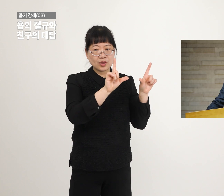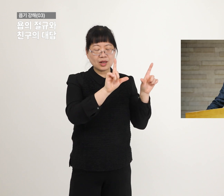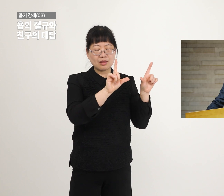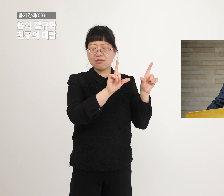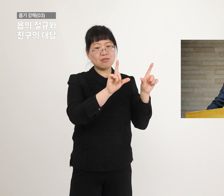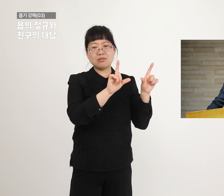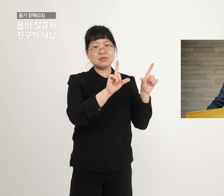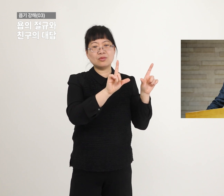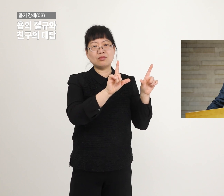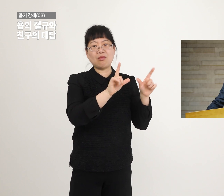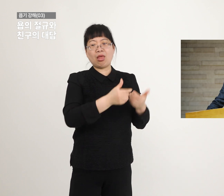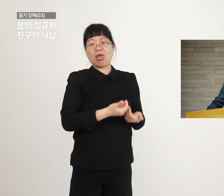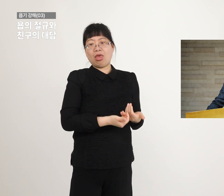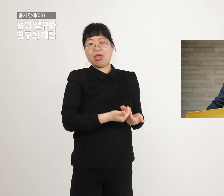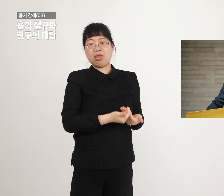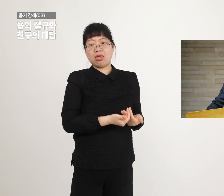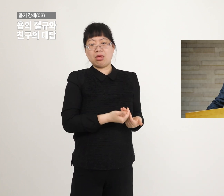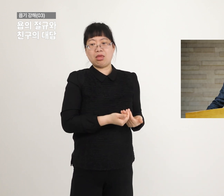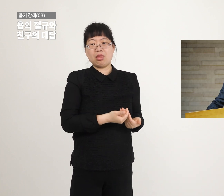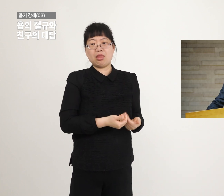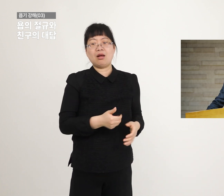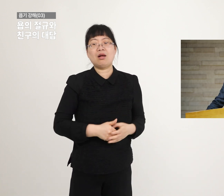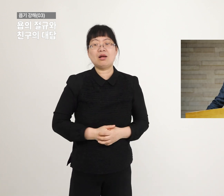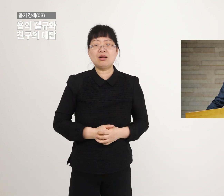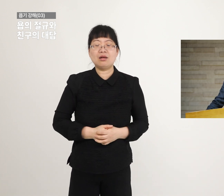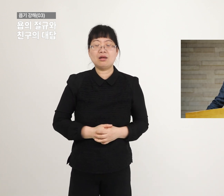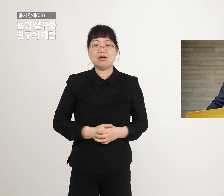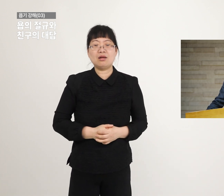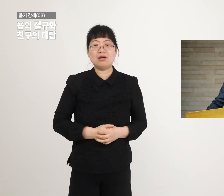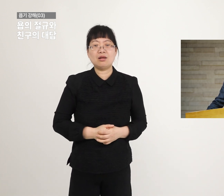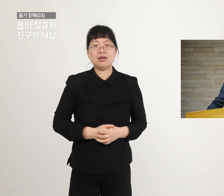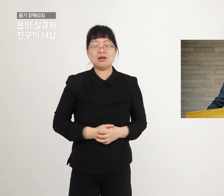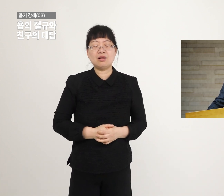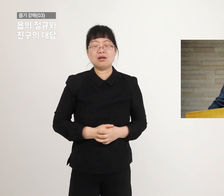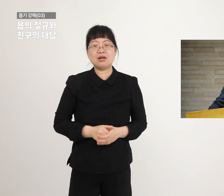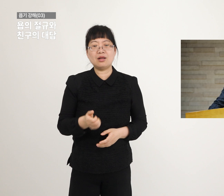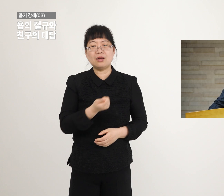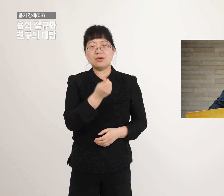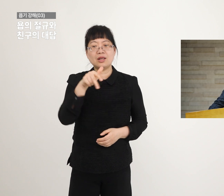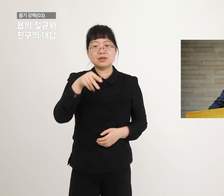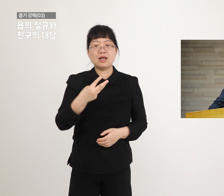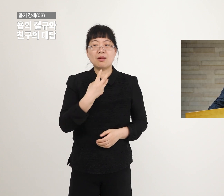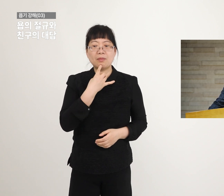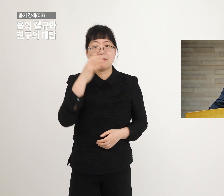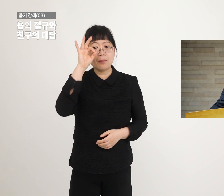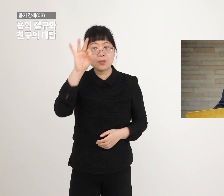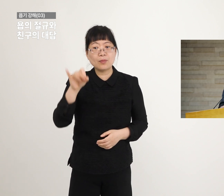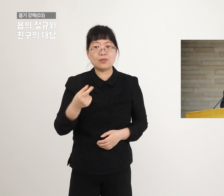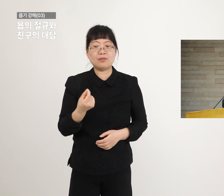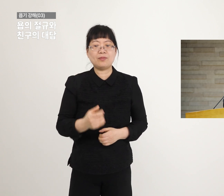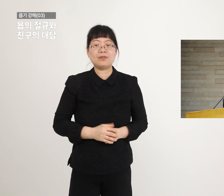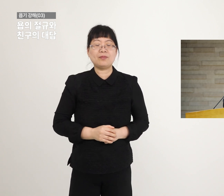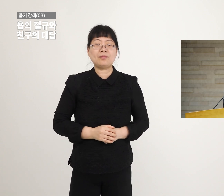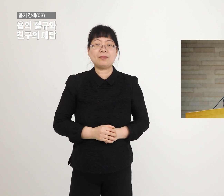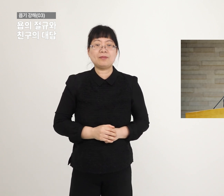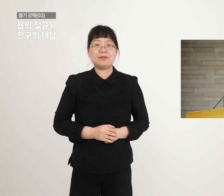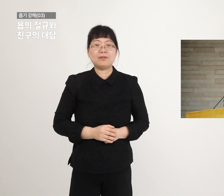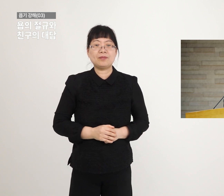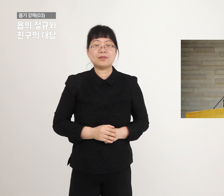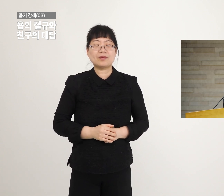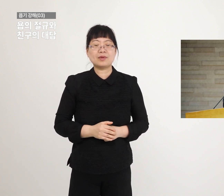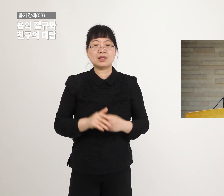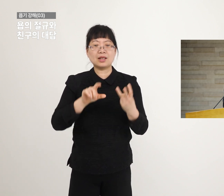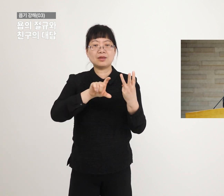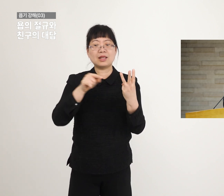너무 생경스러운 모습이란 말이죠. 우리 몇 절만 한번 짚어보도록 하십시다.